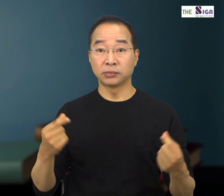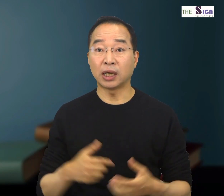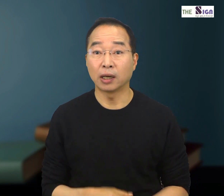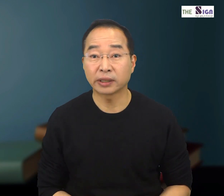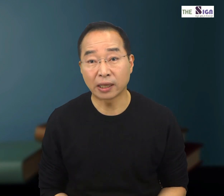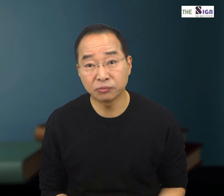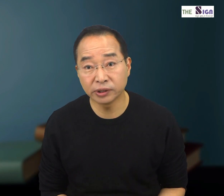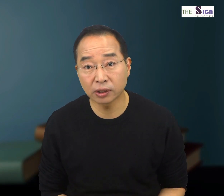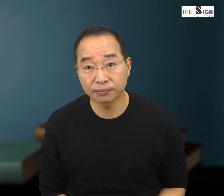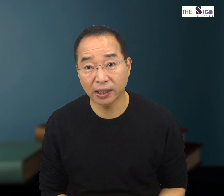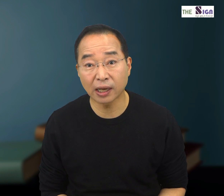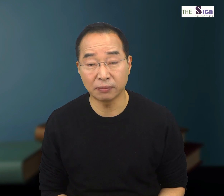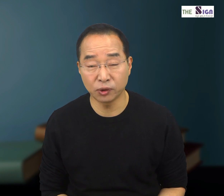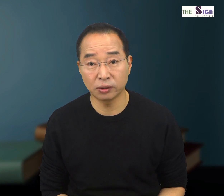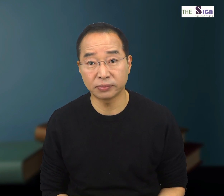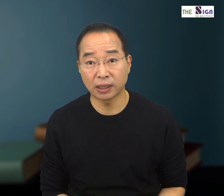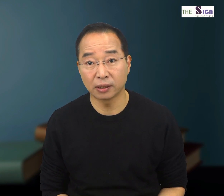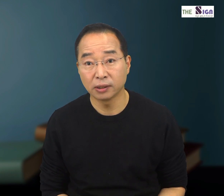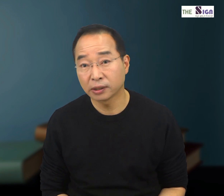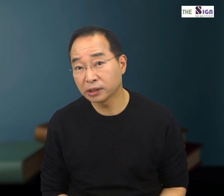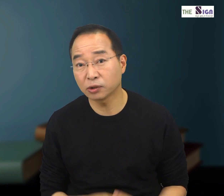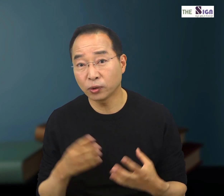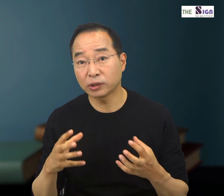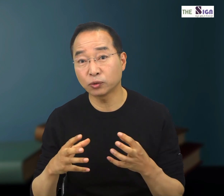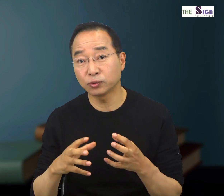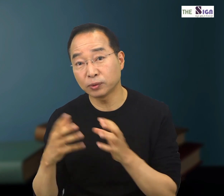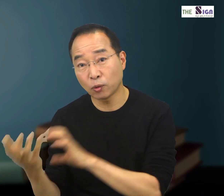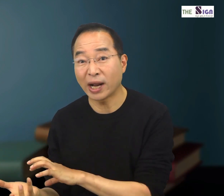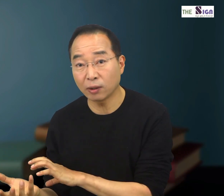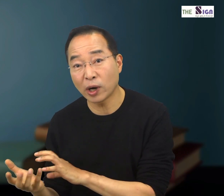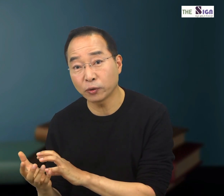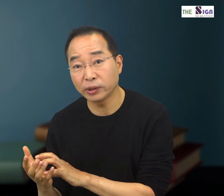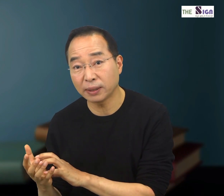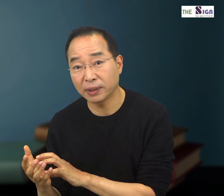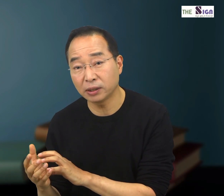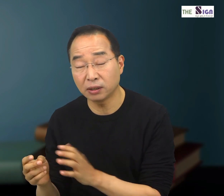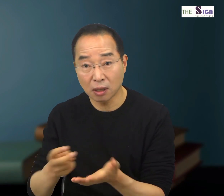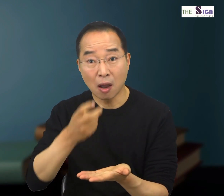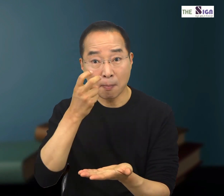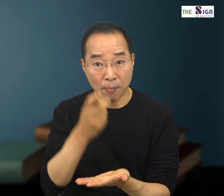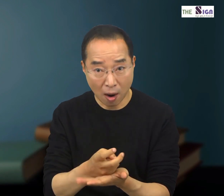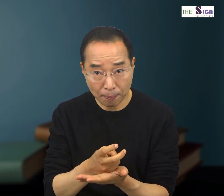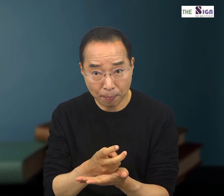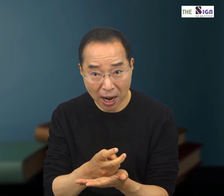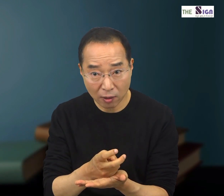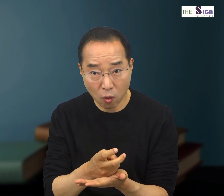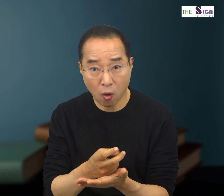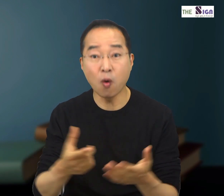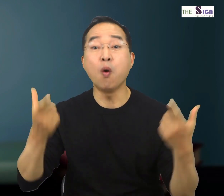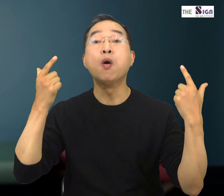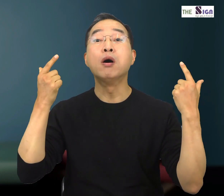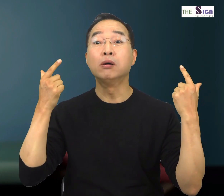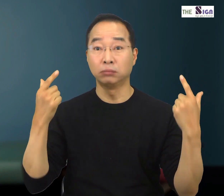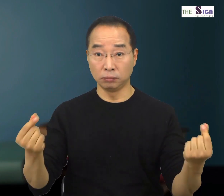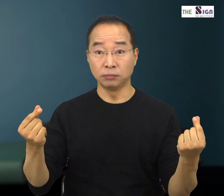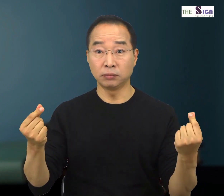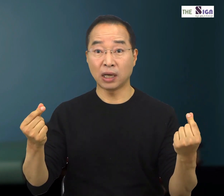자, 나는 문제 없다라는 표현입니다. 그래서 이게 또 활용이 되면은 법하고